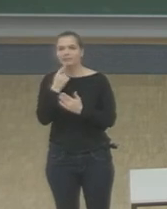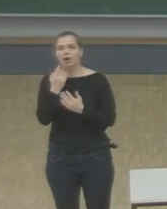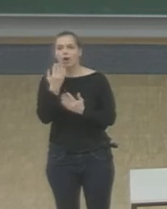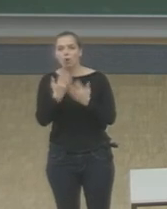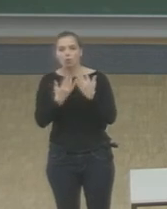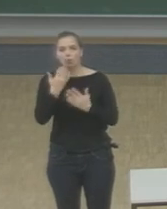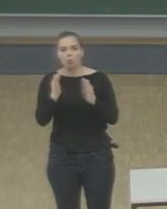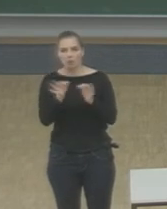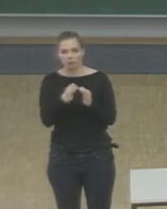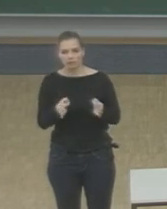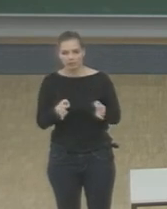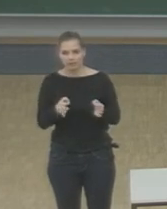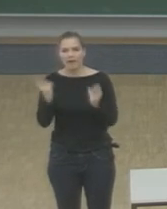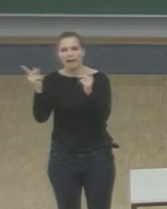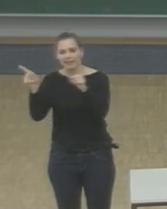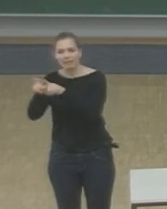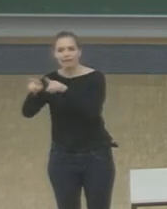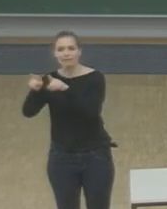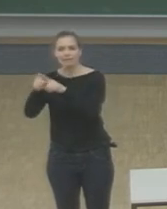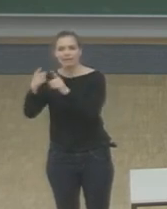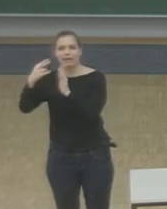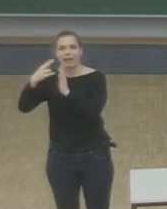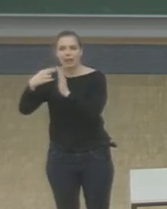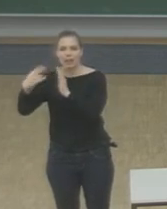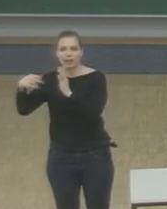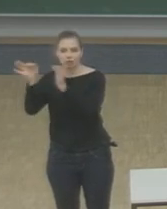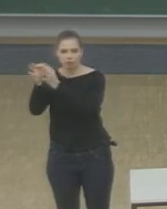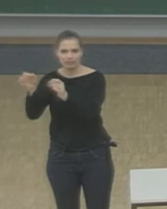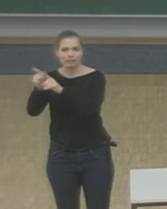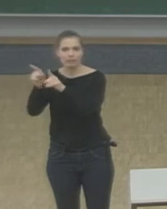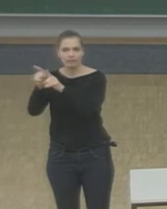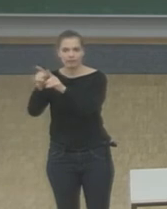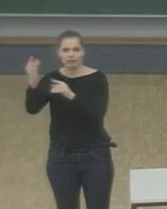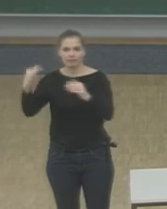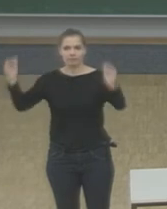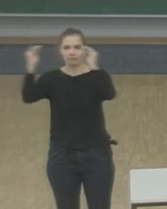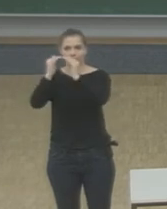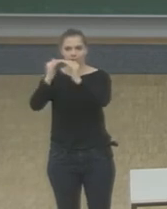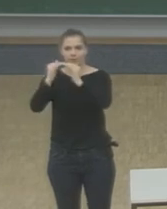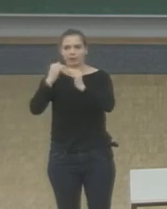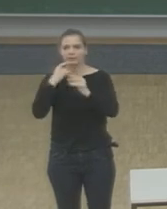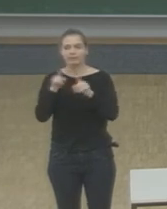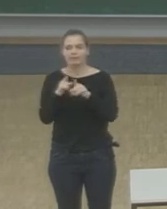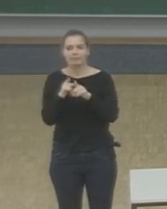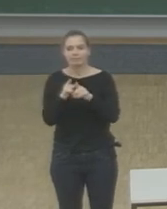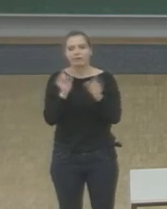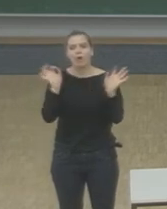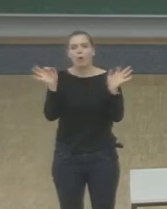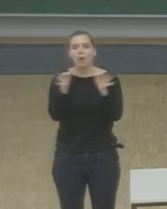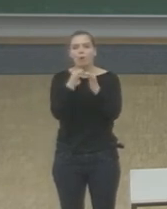ganz analog wie Literacy für sprachliche Fähigkeiten und Fertigkeiten als so eine Art funktionale